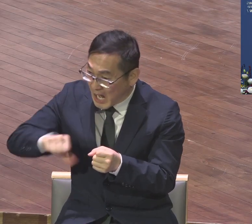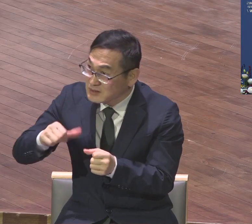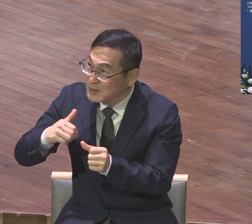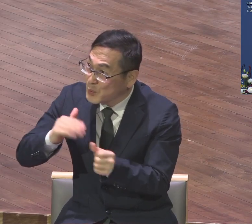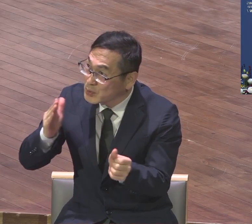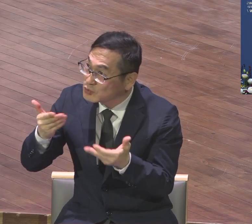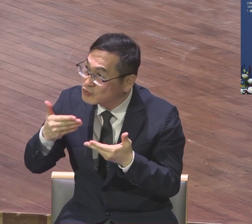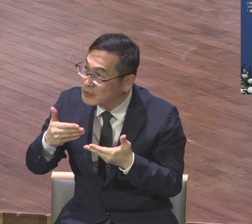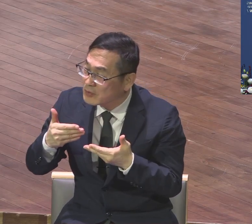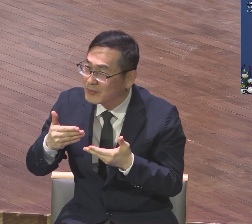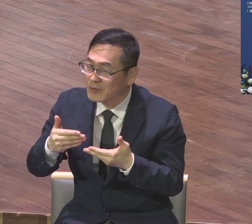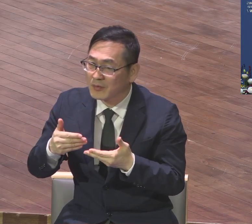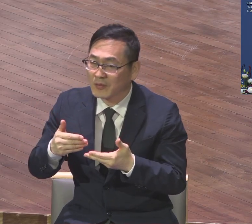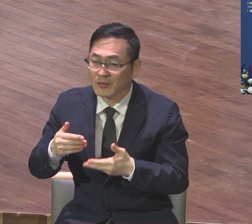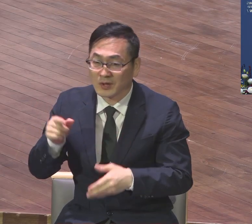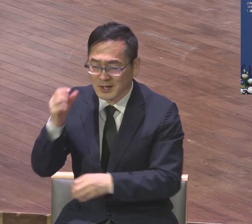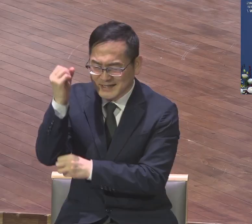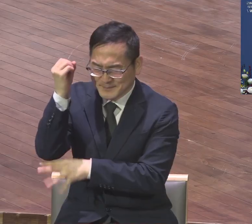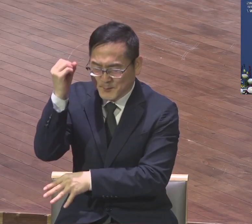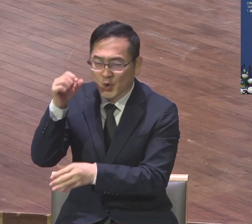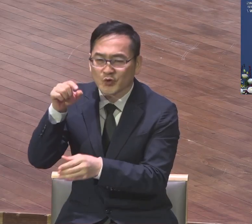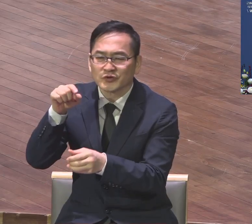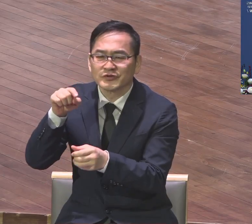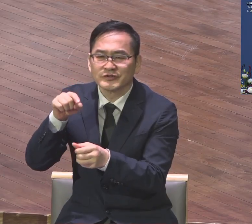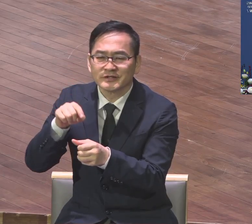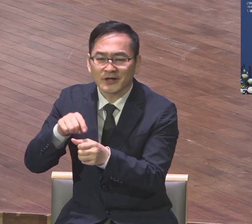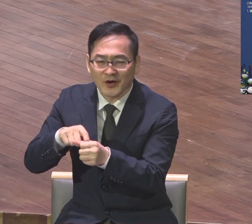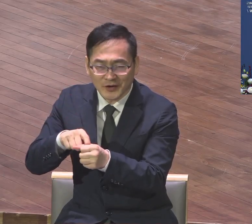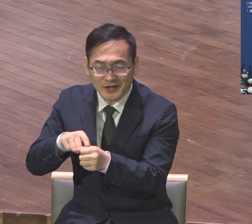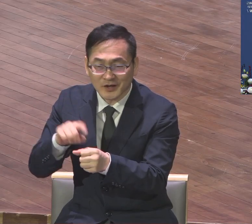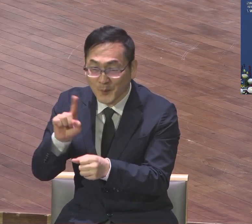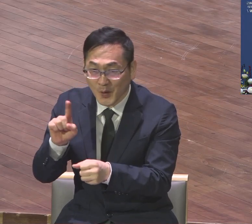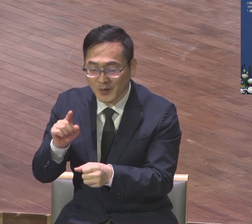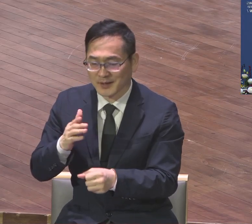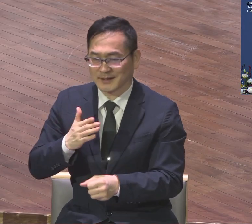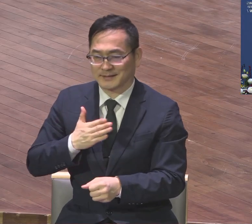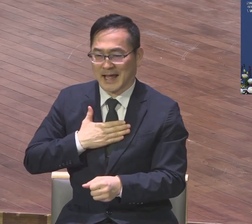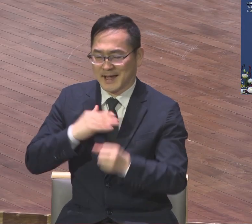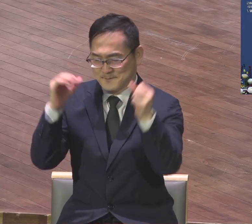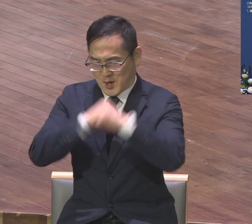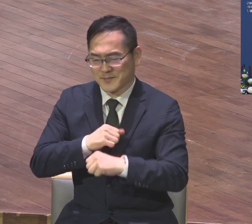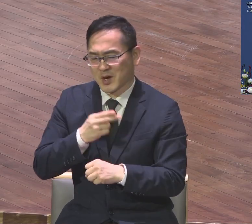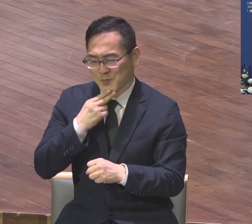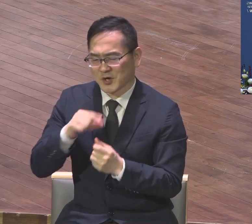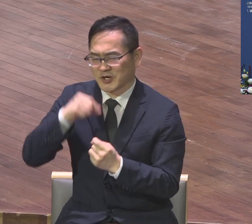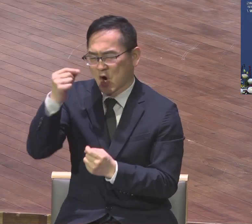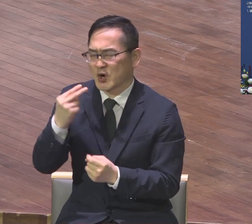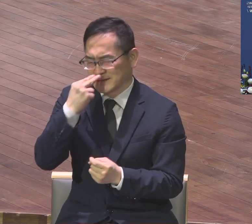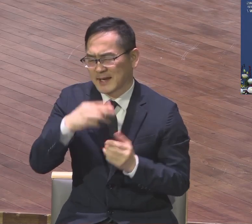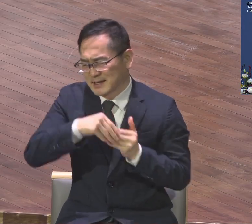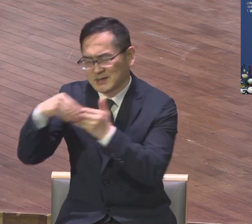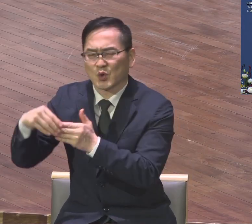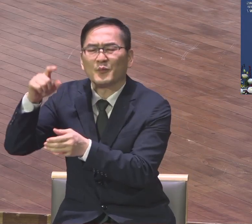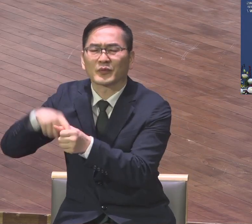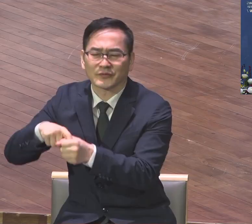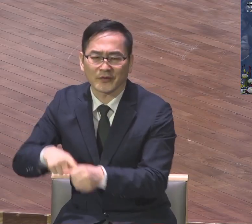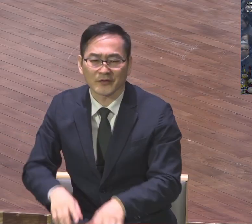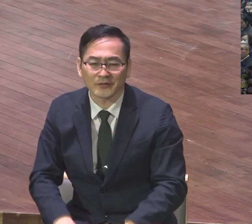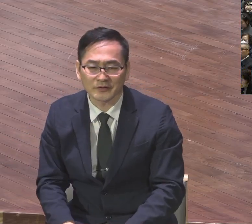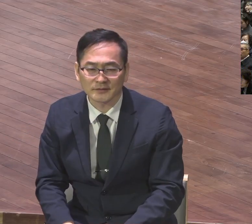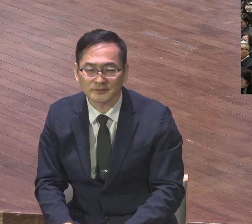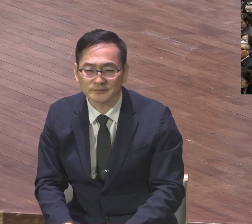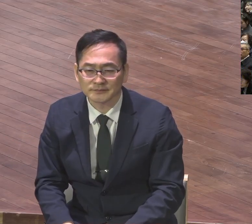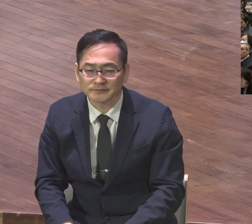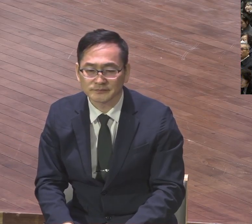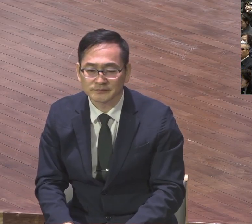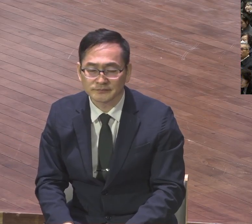보내주셨고 그 근원적인 본질적 이유가 바로 나를 멸망 아닌 영생으로 인도하기 위해서.